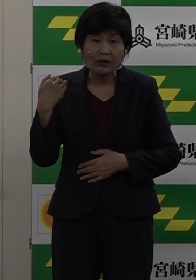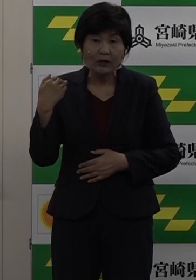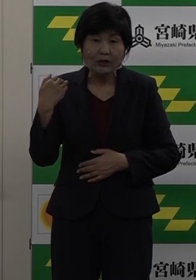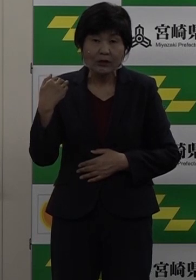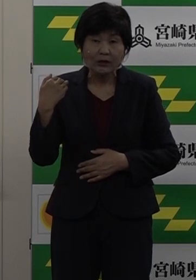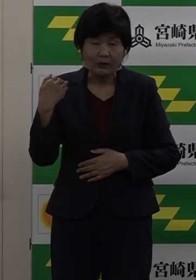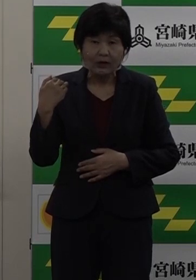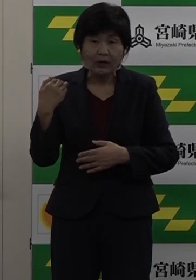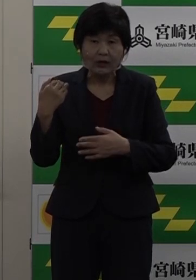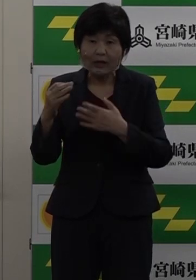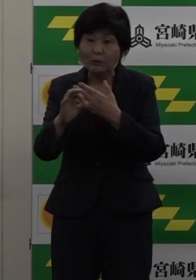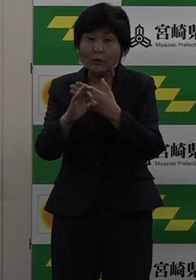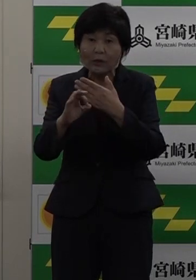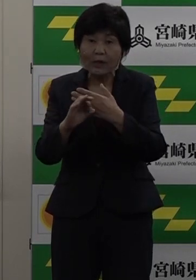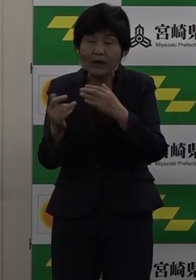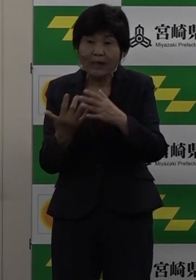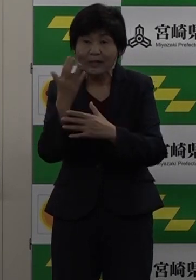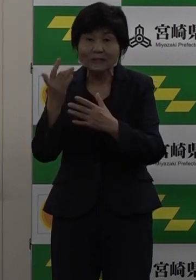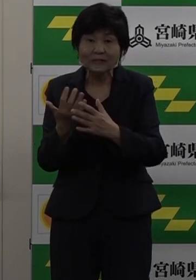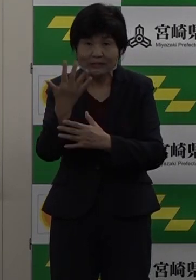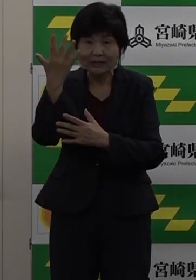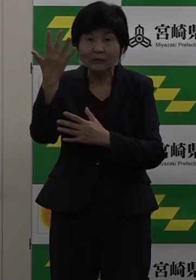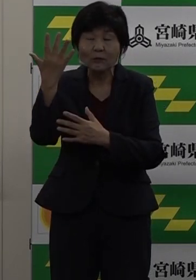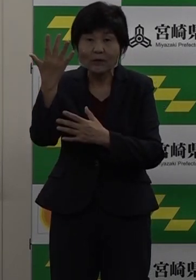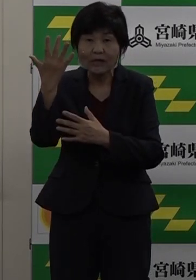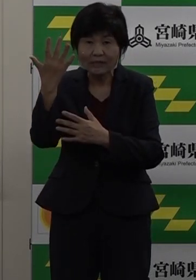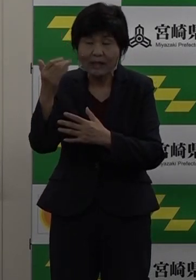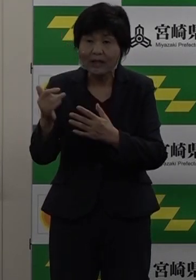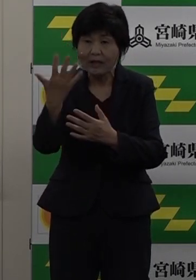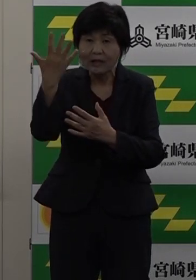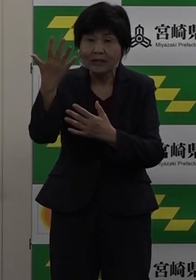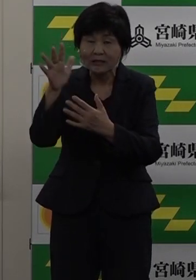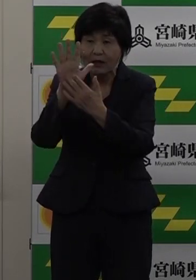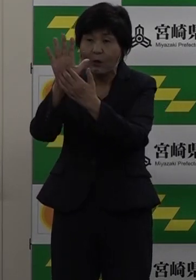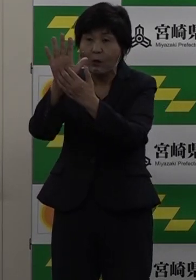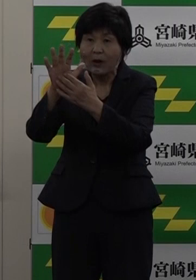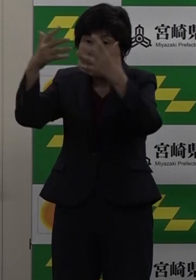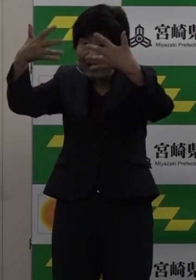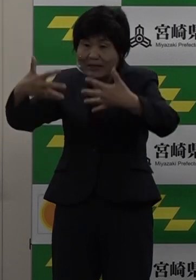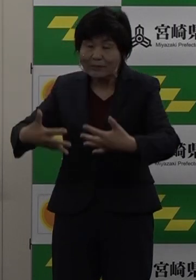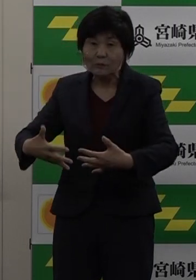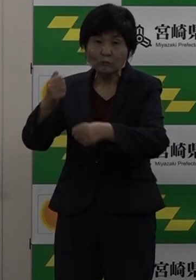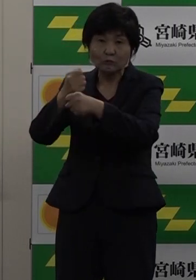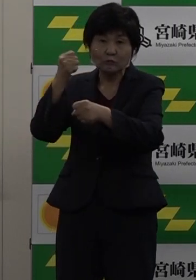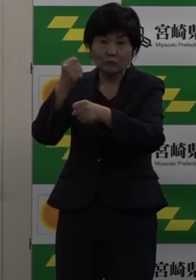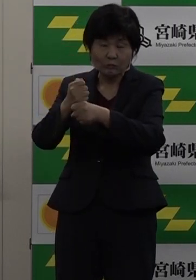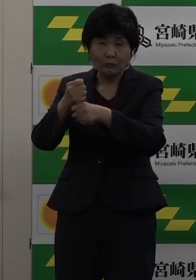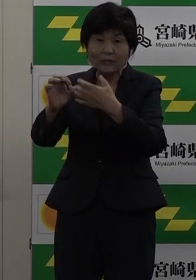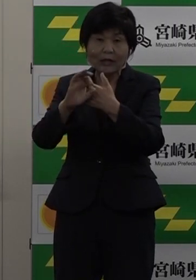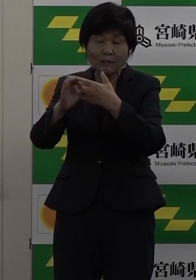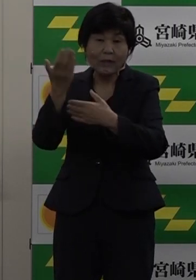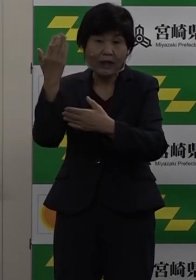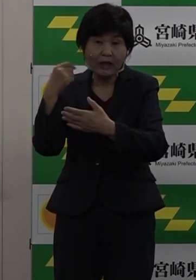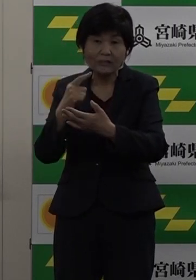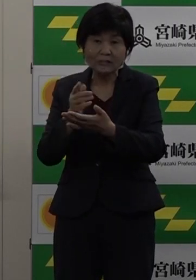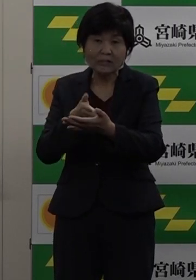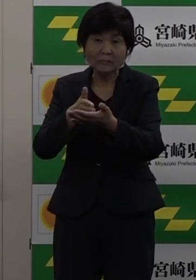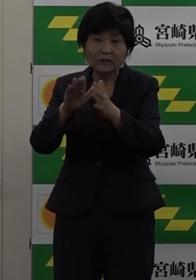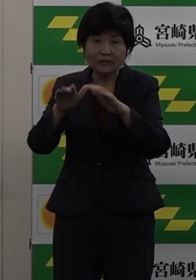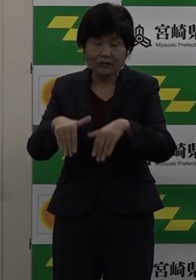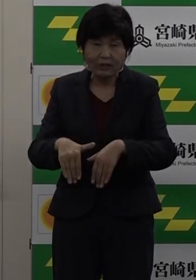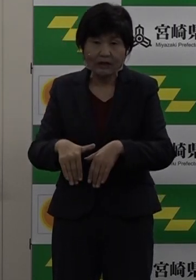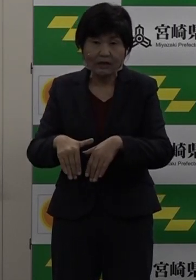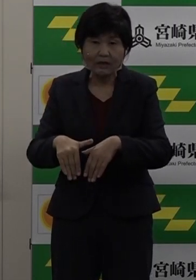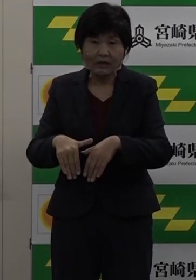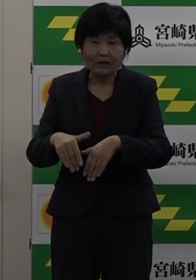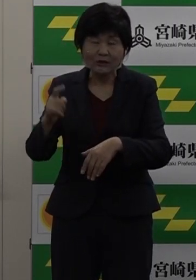に例えて防火壁を作るんだという表現を申し上げました。まさに外からのその火の粉が降り